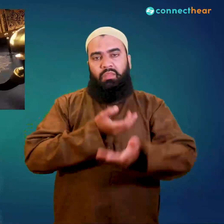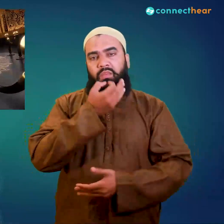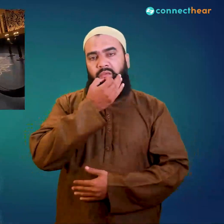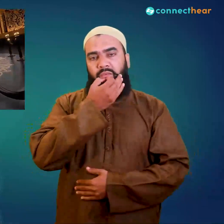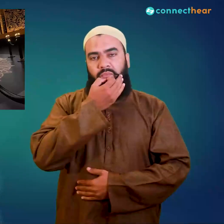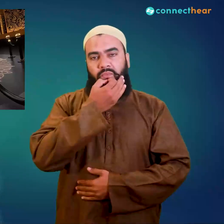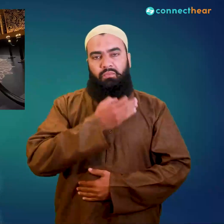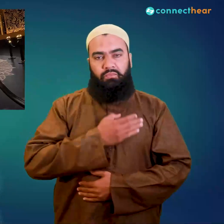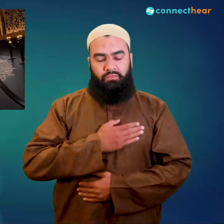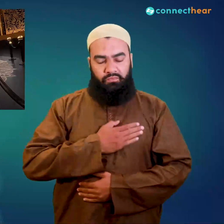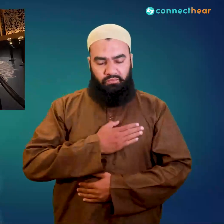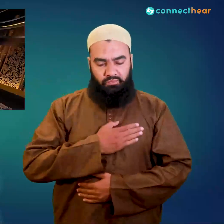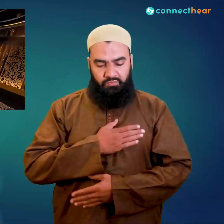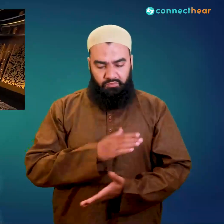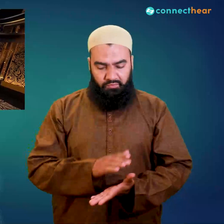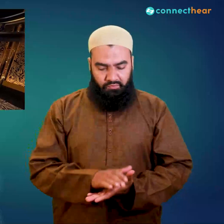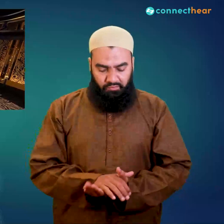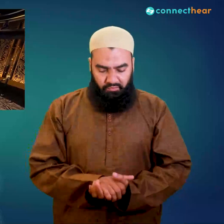يتدبرون